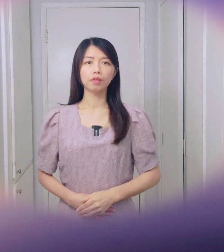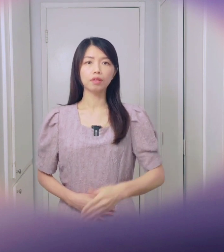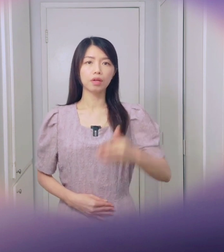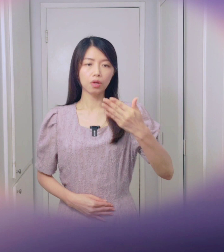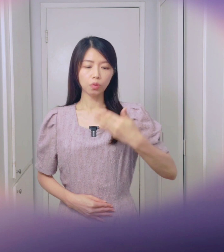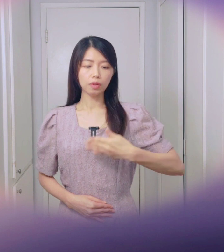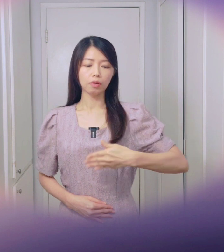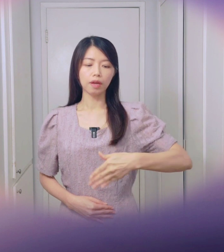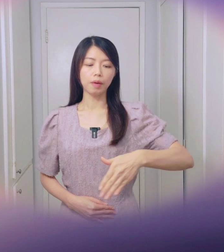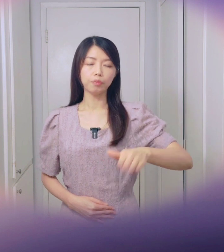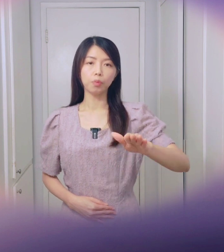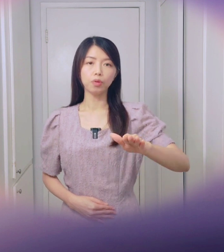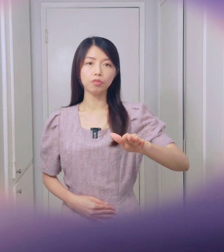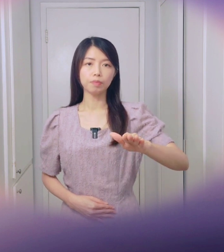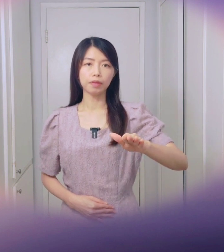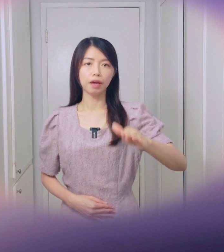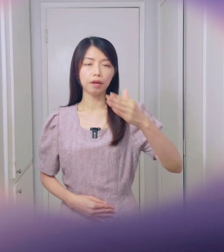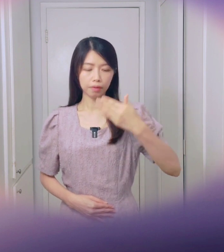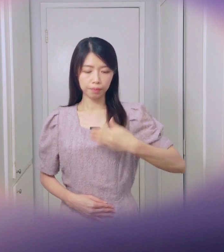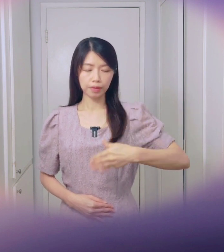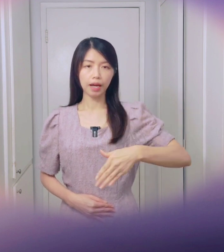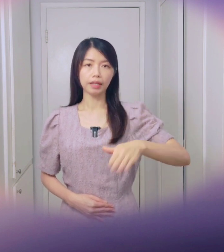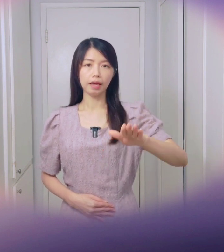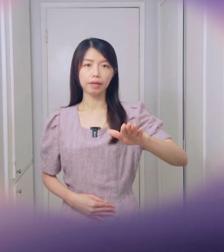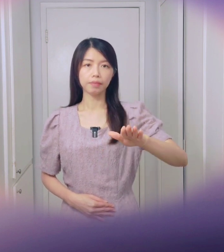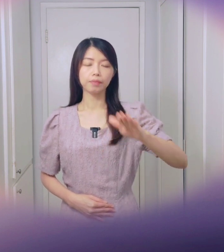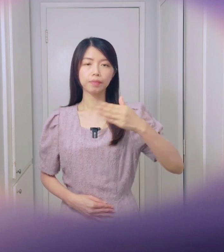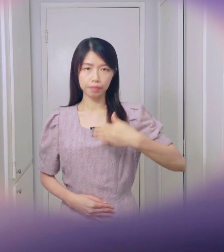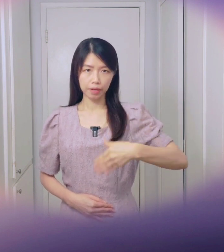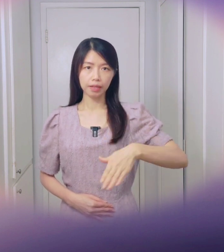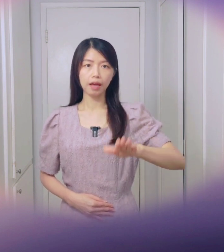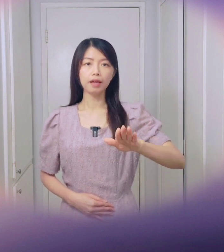뜻의 수어는 손을 이렇게 앞으로 보내주시면 돼요. 가다,